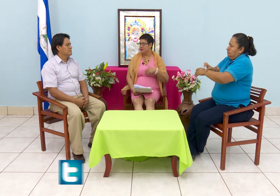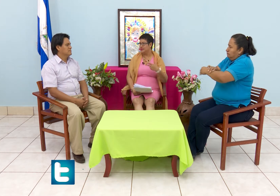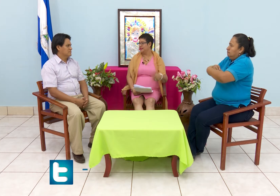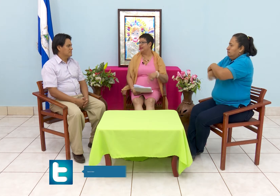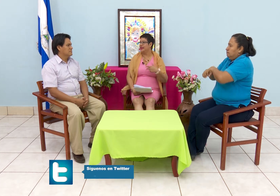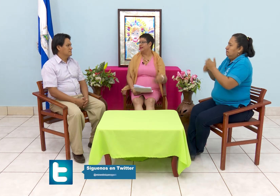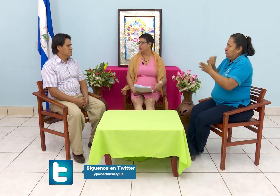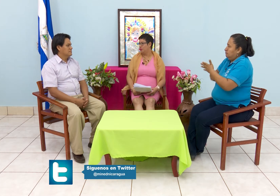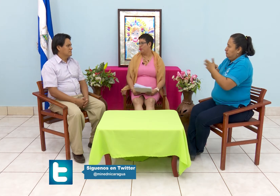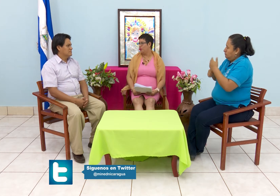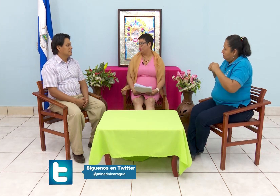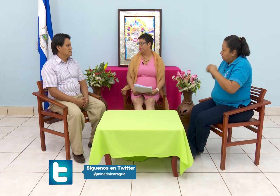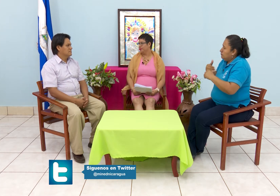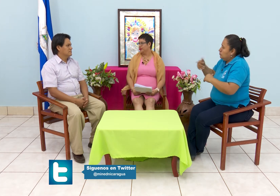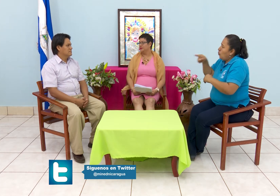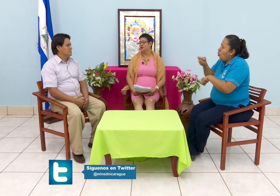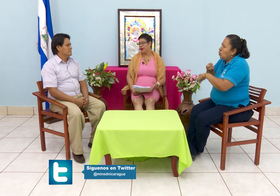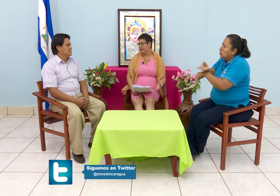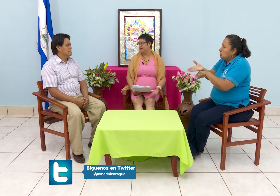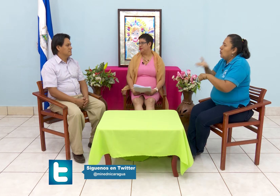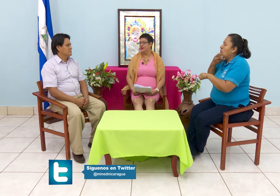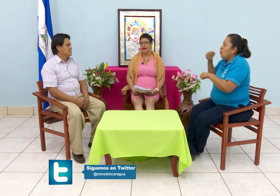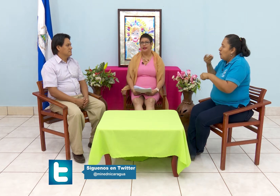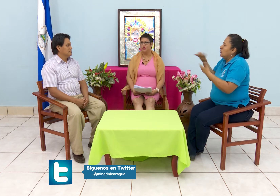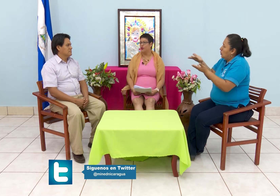se tiene que ir dando poco a poco. Tus recomendaciones finales a estos jóvenes.